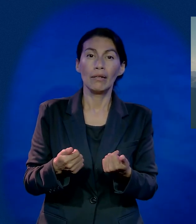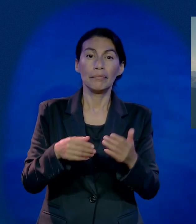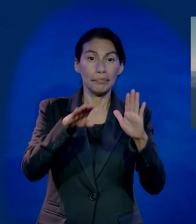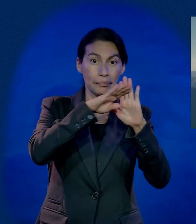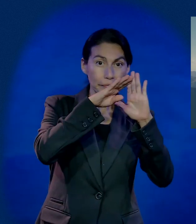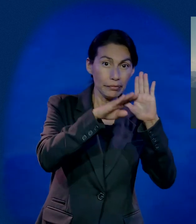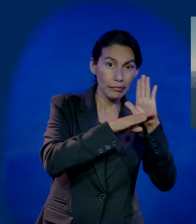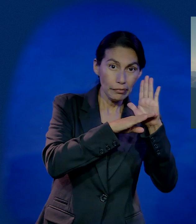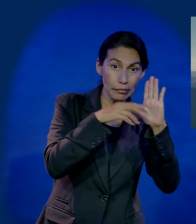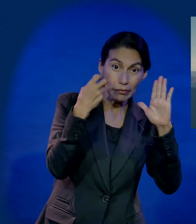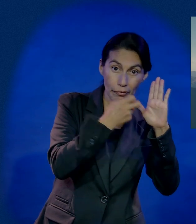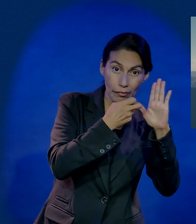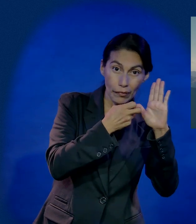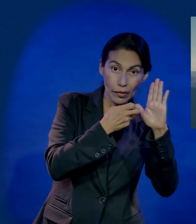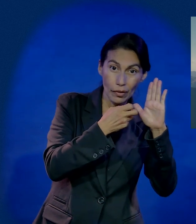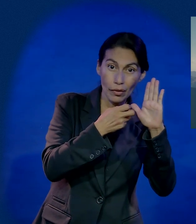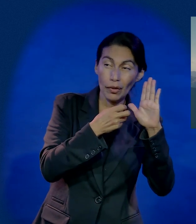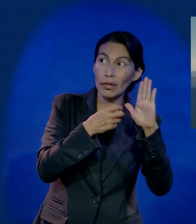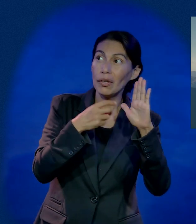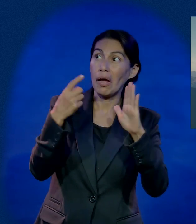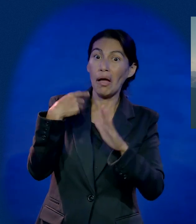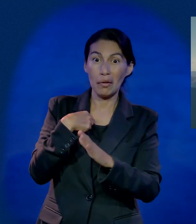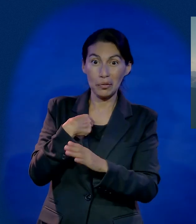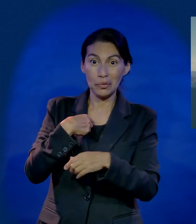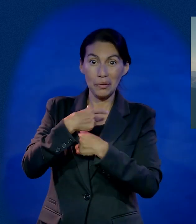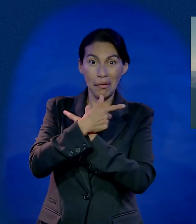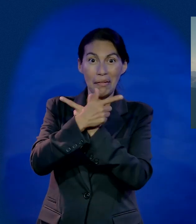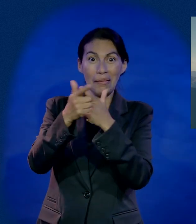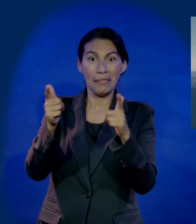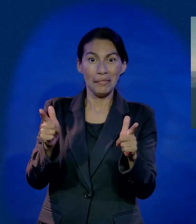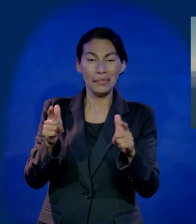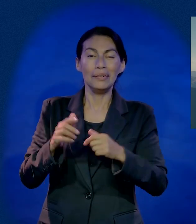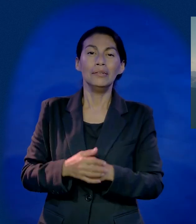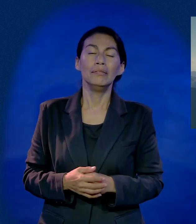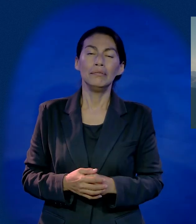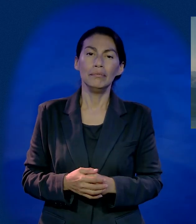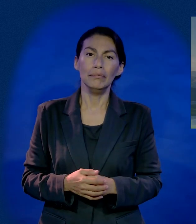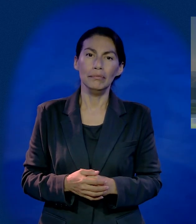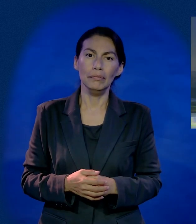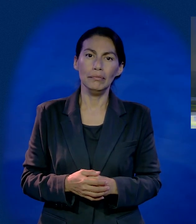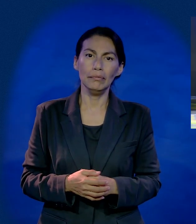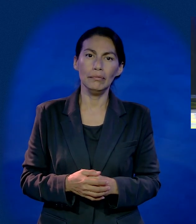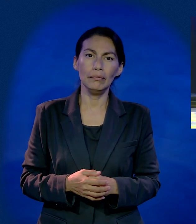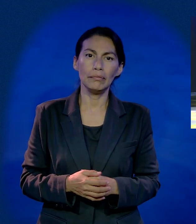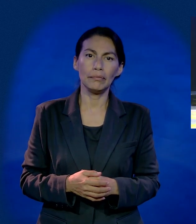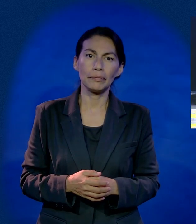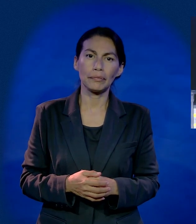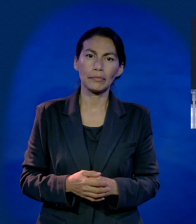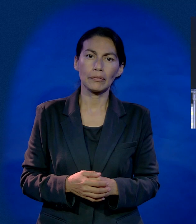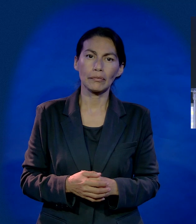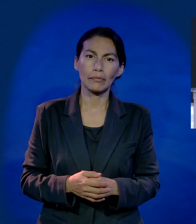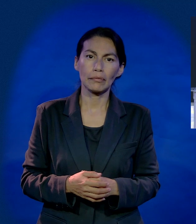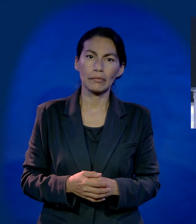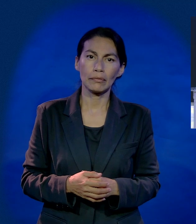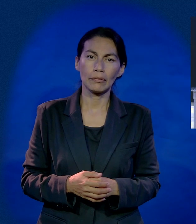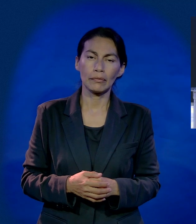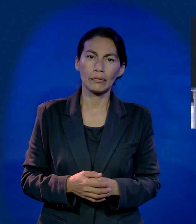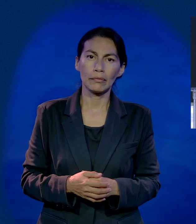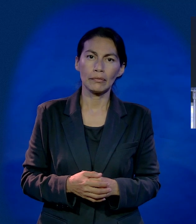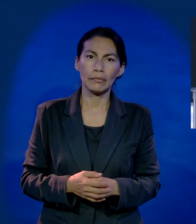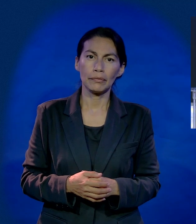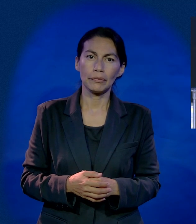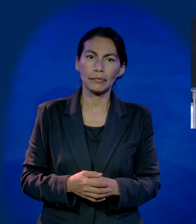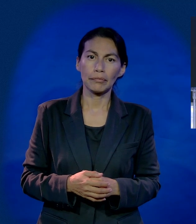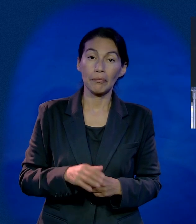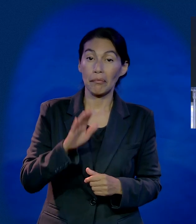muchachos, hermanos y amigos, es que aún los mandamientos de Dios nos hacen libre, porque aunque están expresados